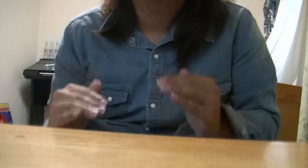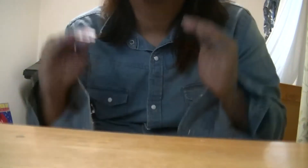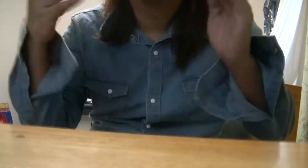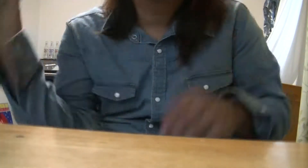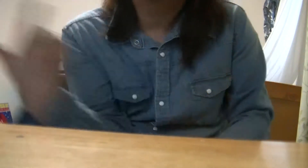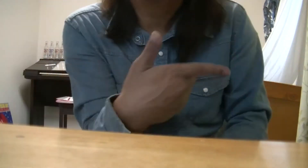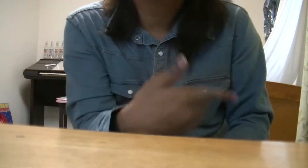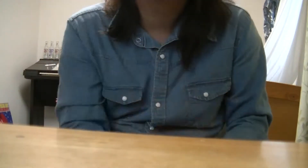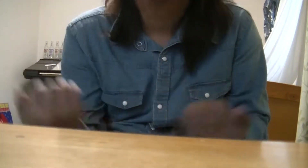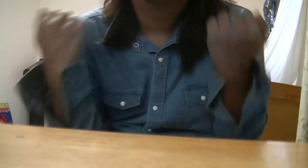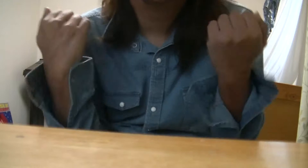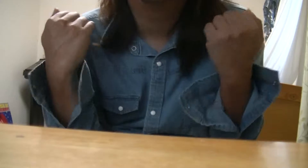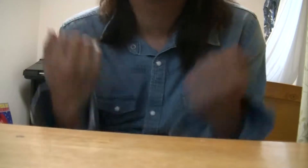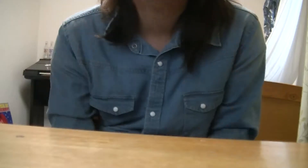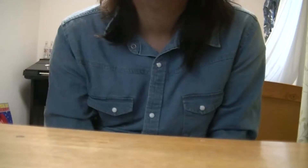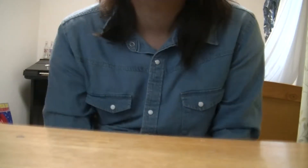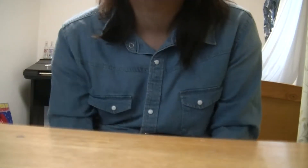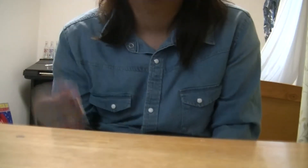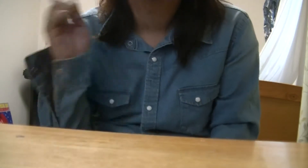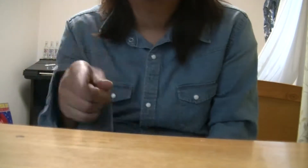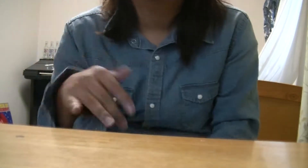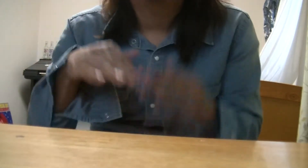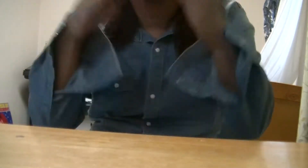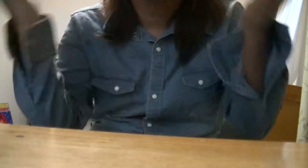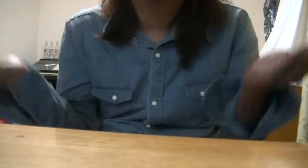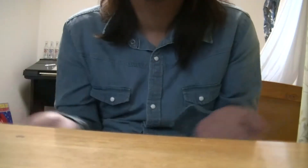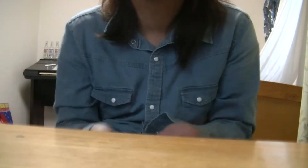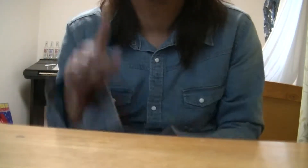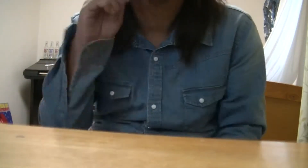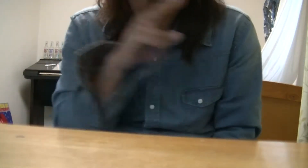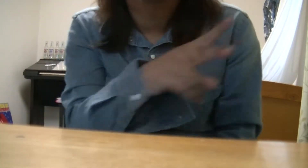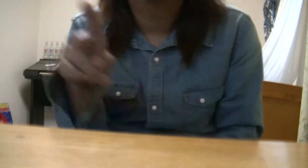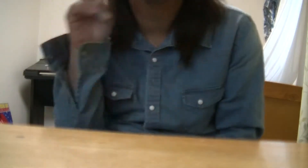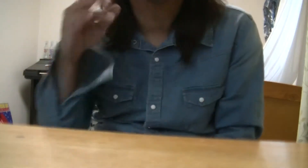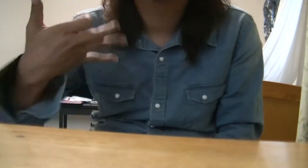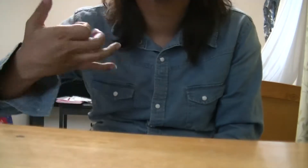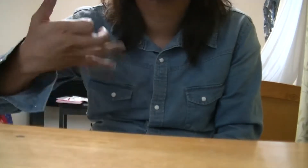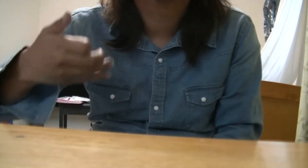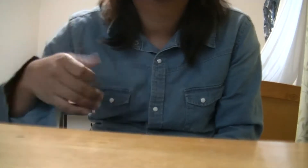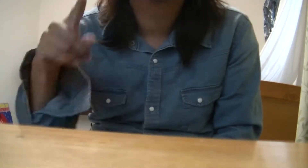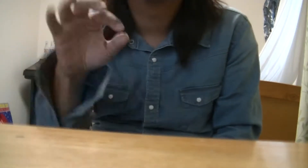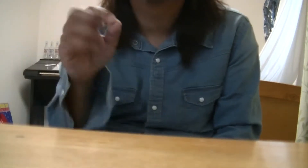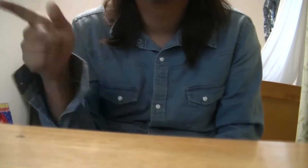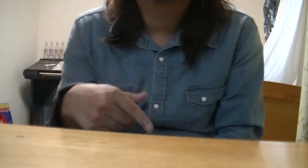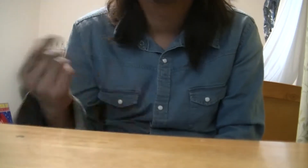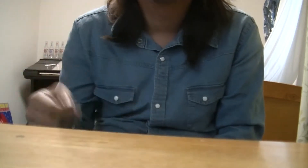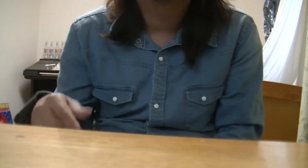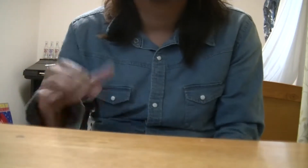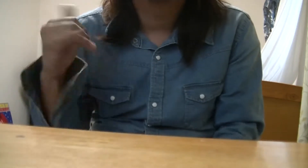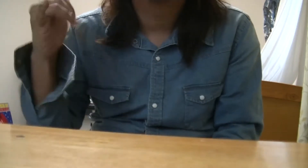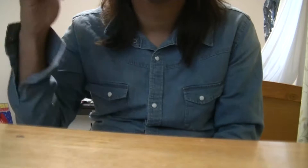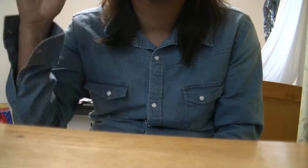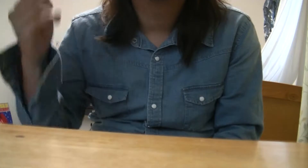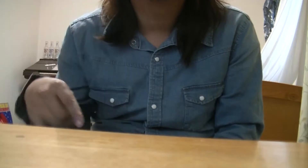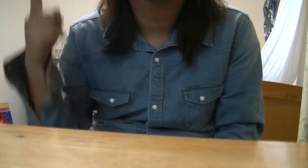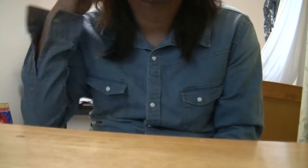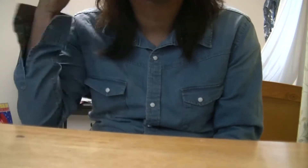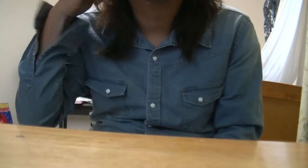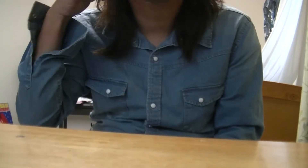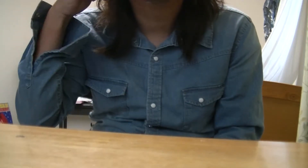力強いんです。その姿を見て他の 80% の優秀な人材たちがこう思うんです。俺サボ